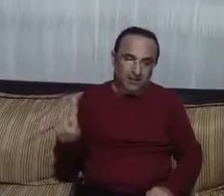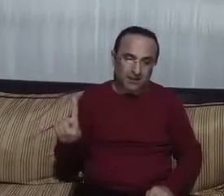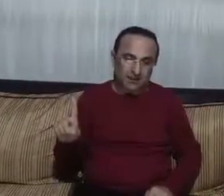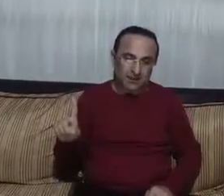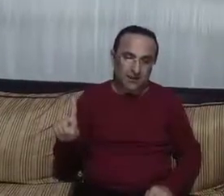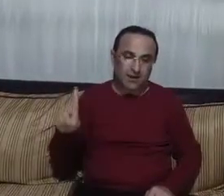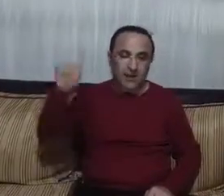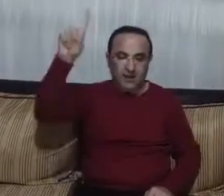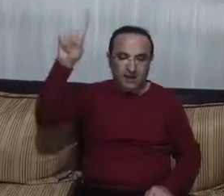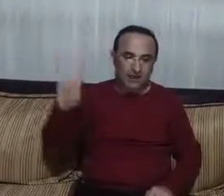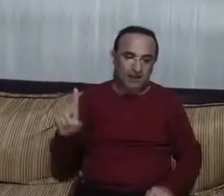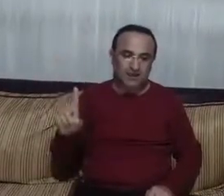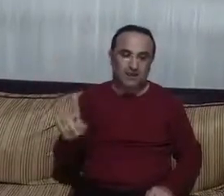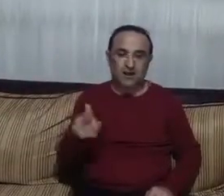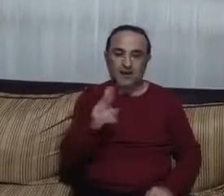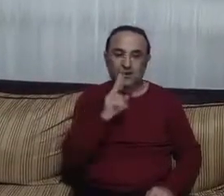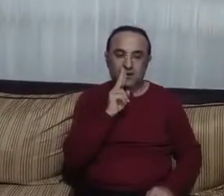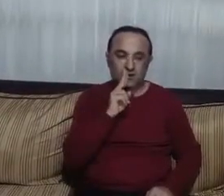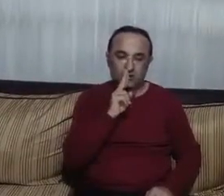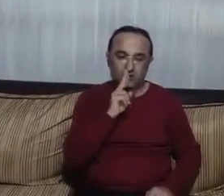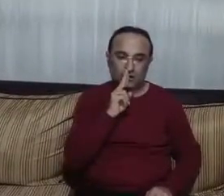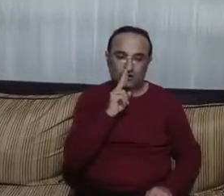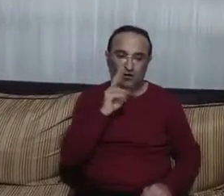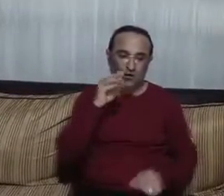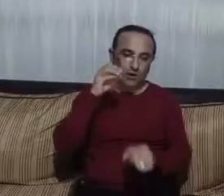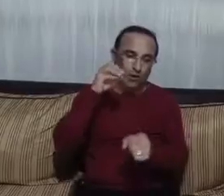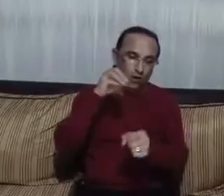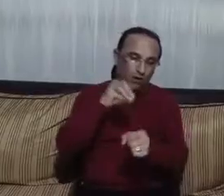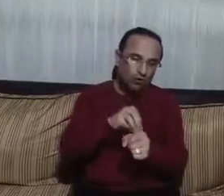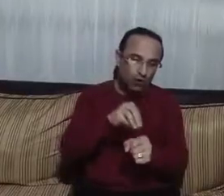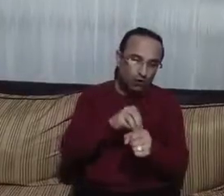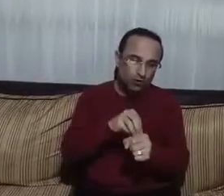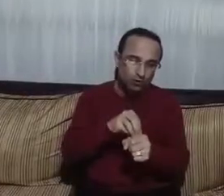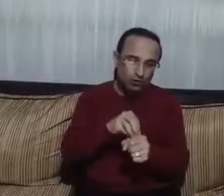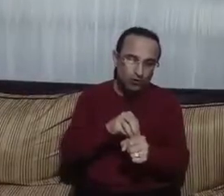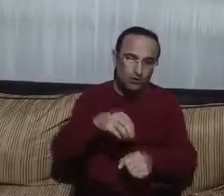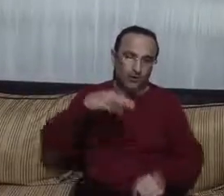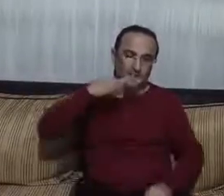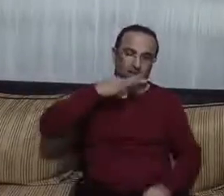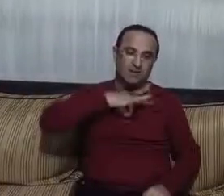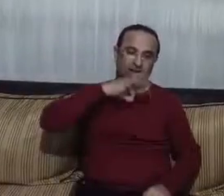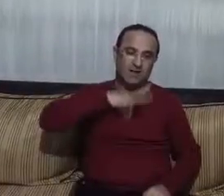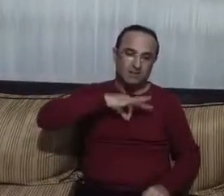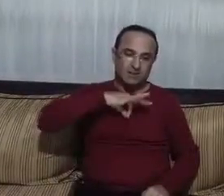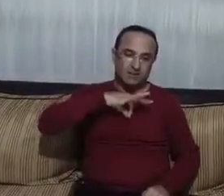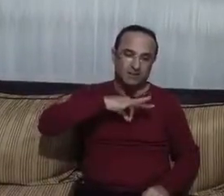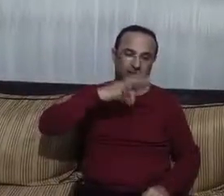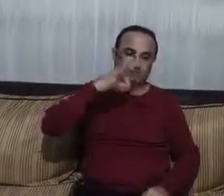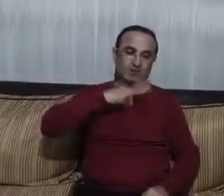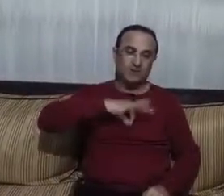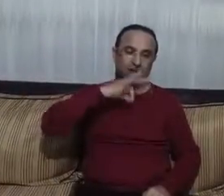ilk, ilk. Son, son, kar,